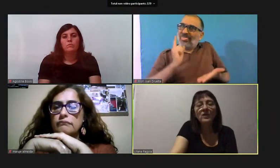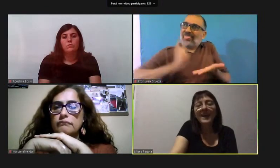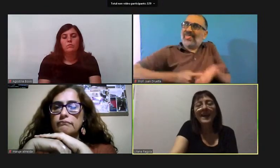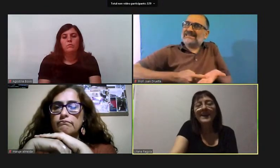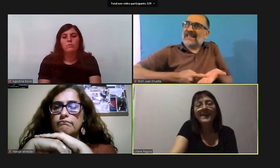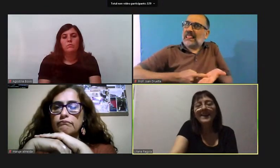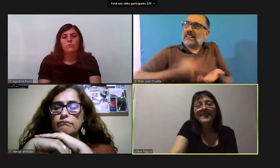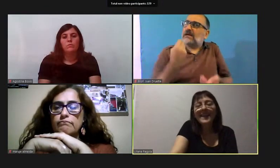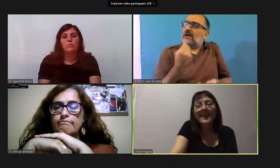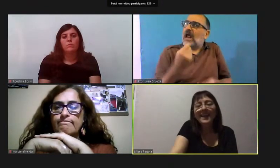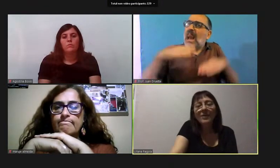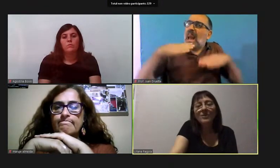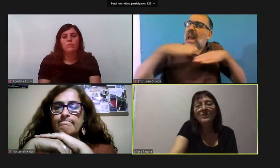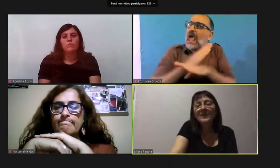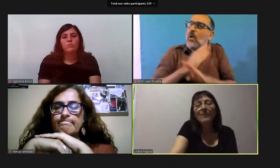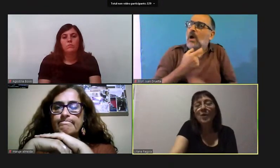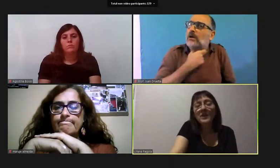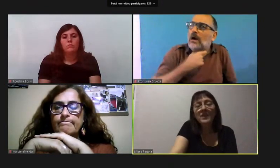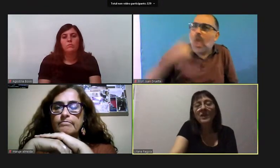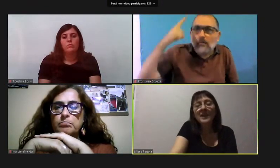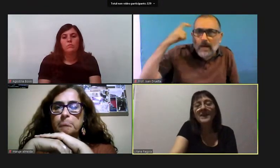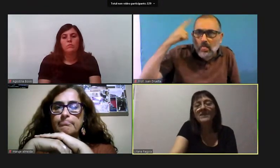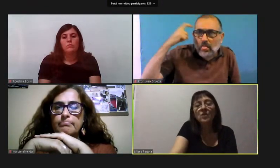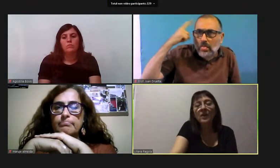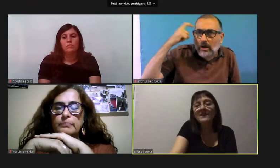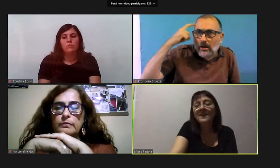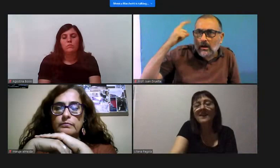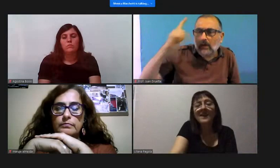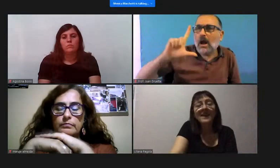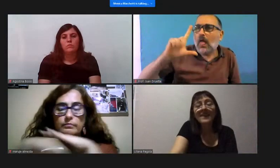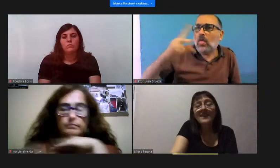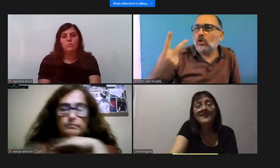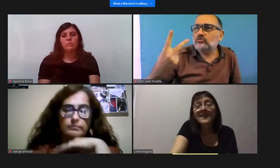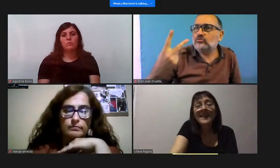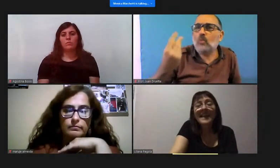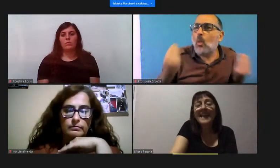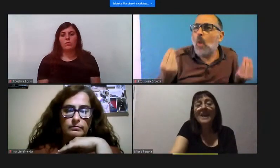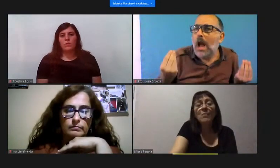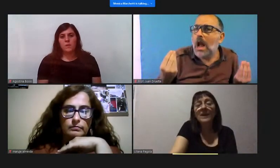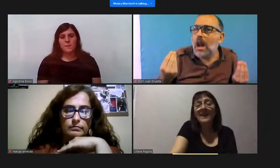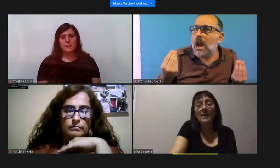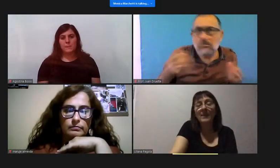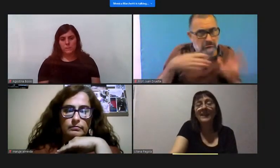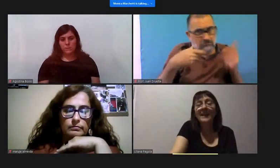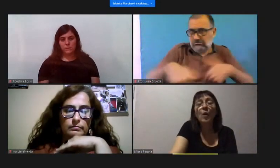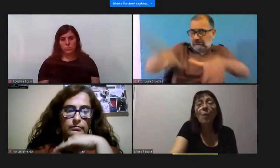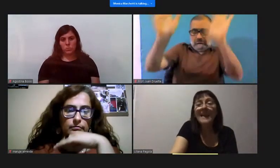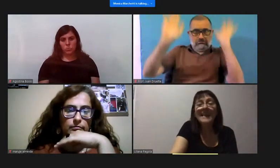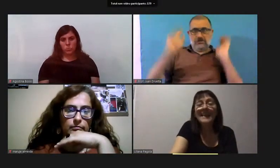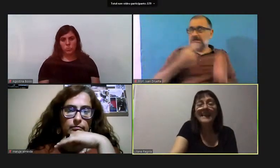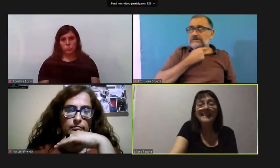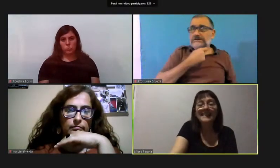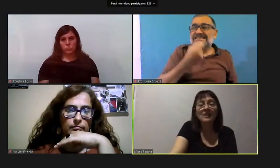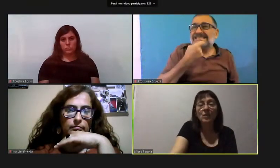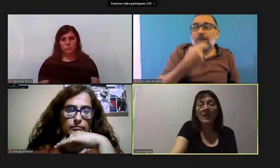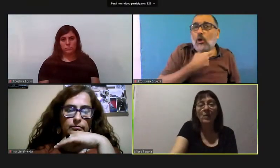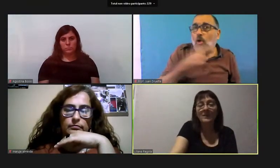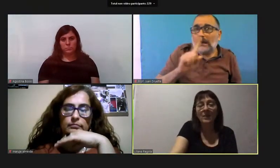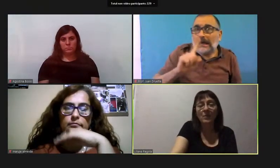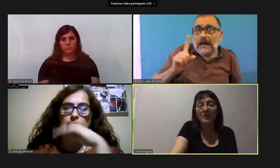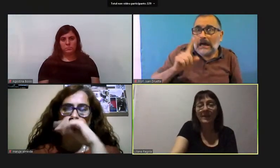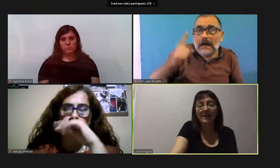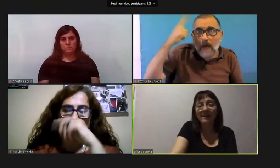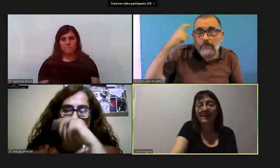sordos, dejarlos, digamos, los niños y las niñas sordas, que decidan qué lengua quieren aprender, cuál quieren que sea su